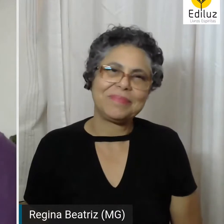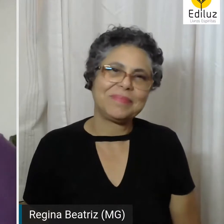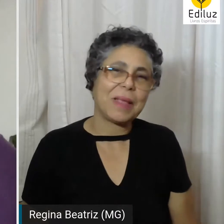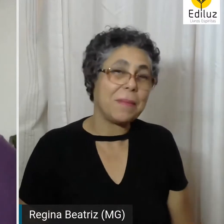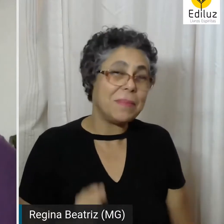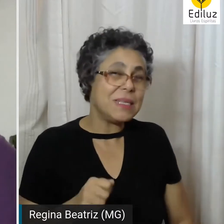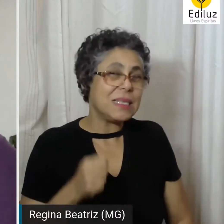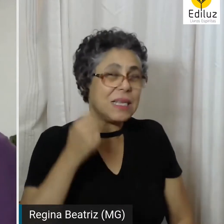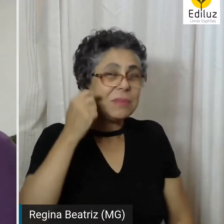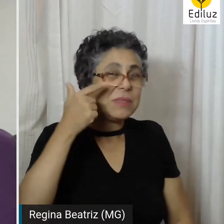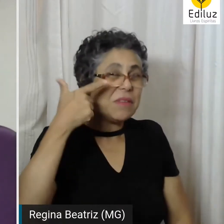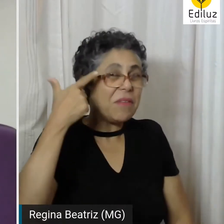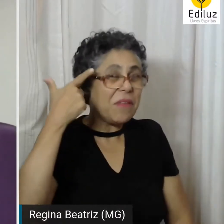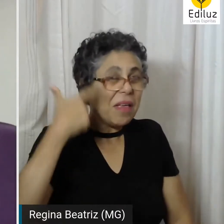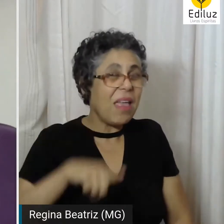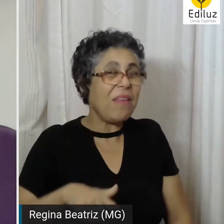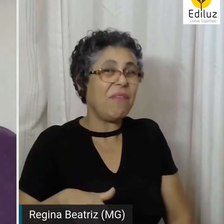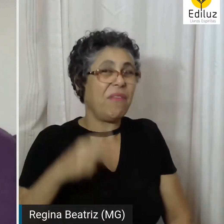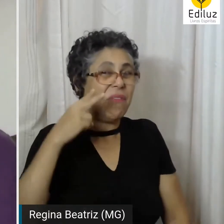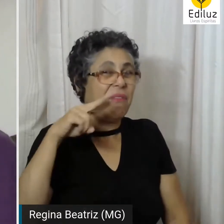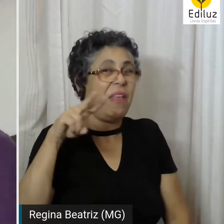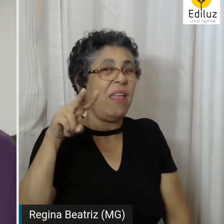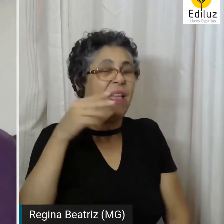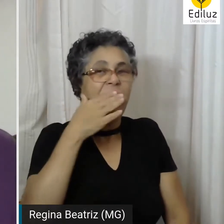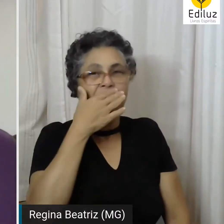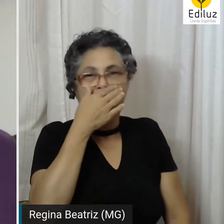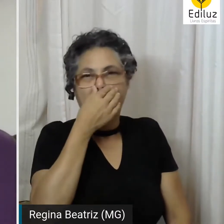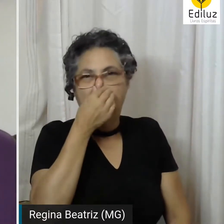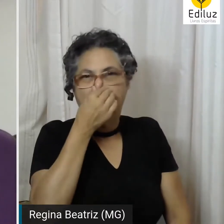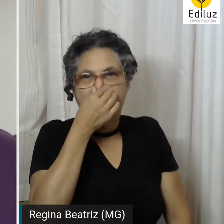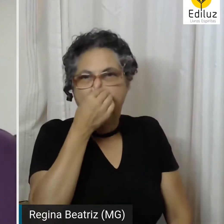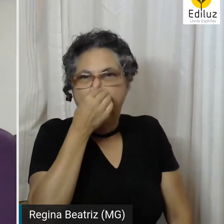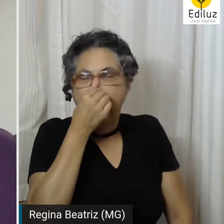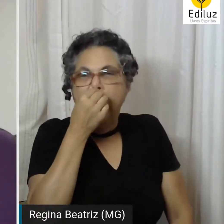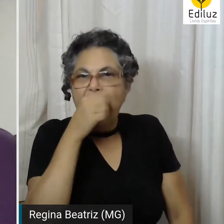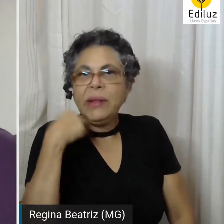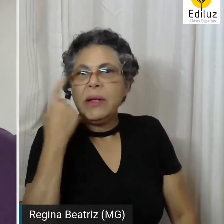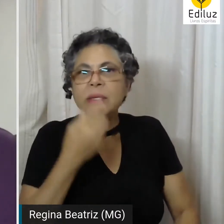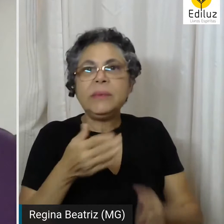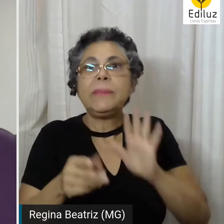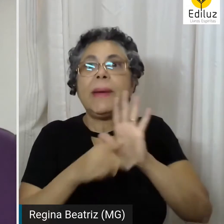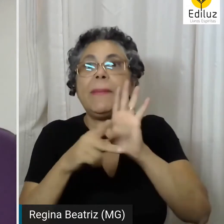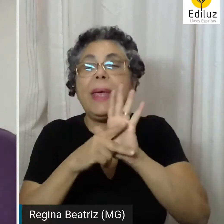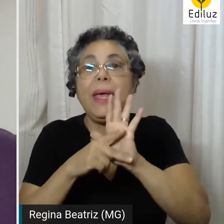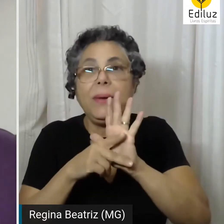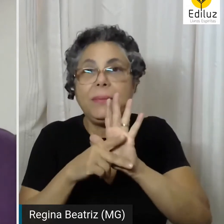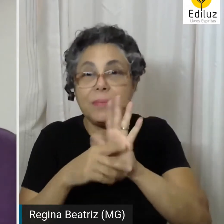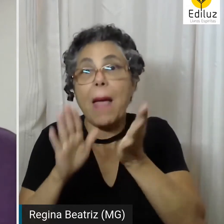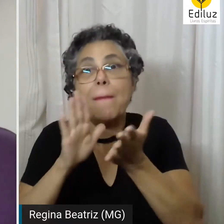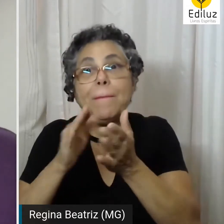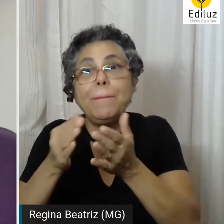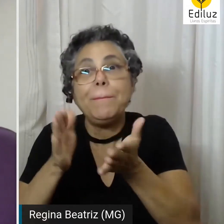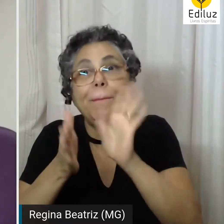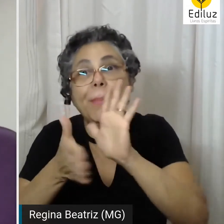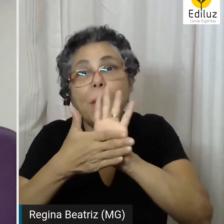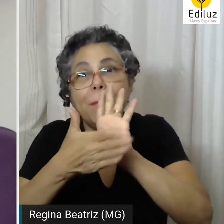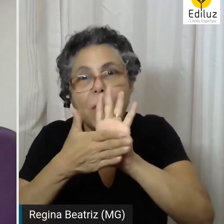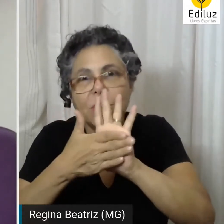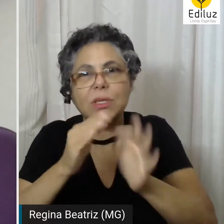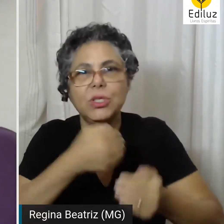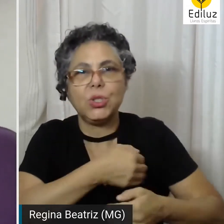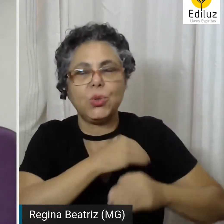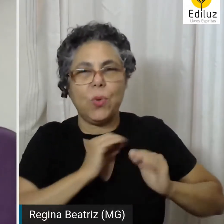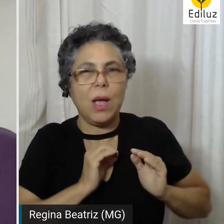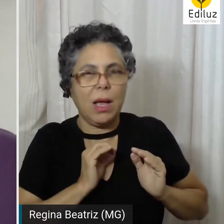os nossos papéis e como exercemos esses nossos papéis. A proposta de Joana é